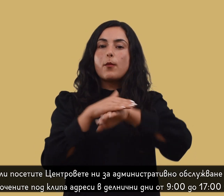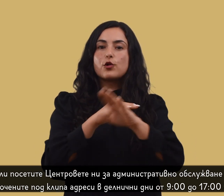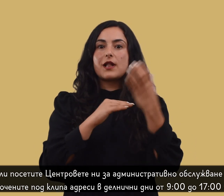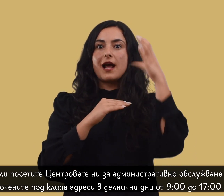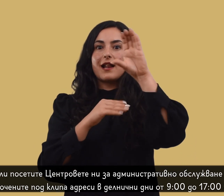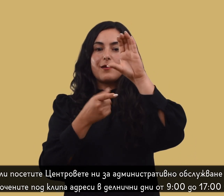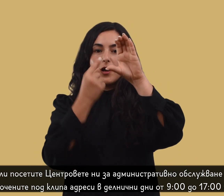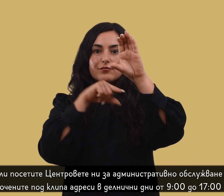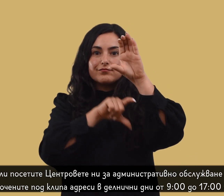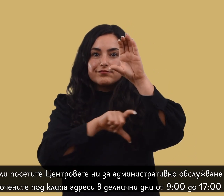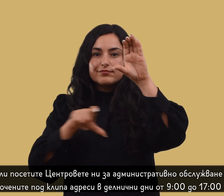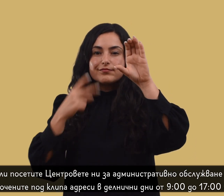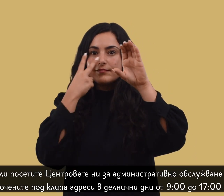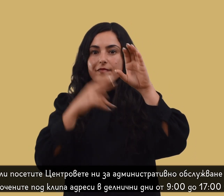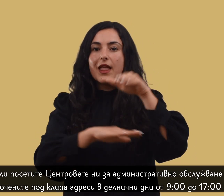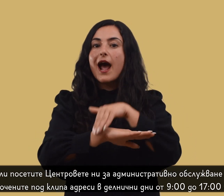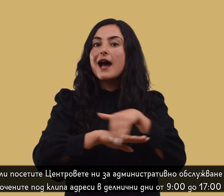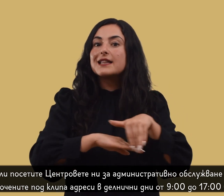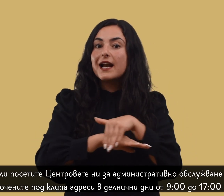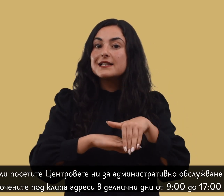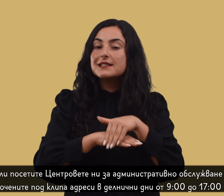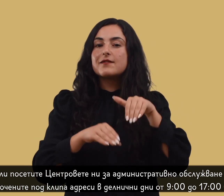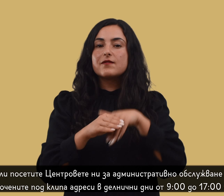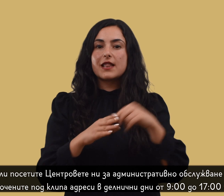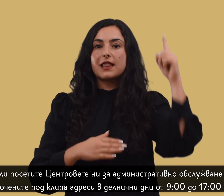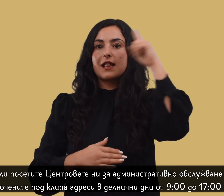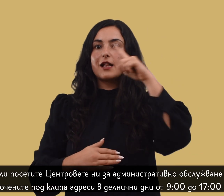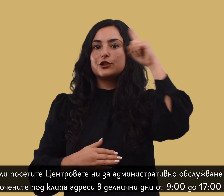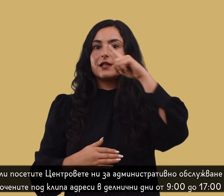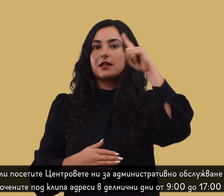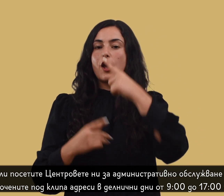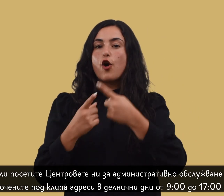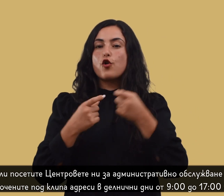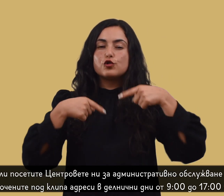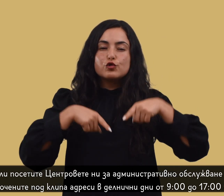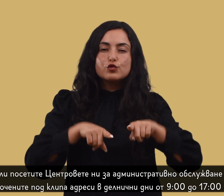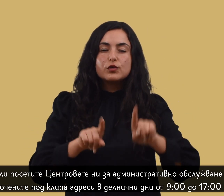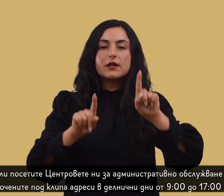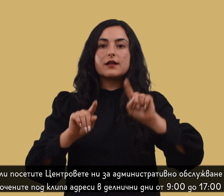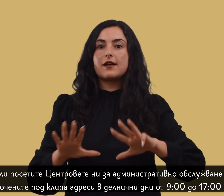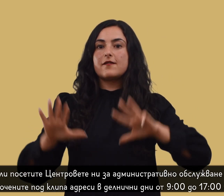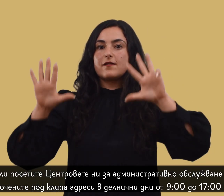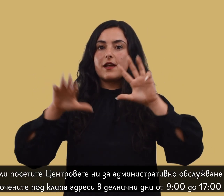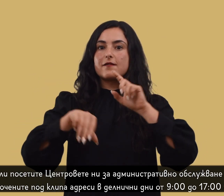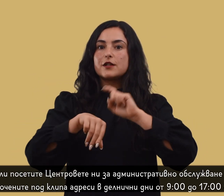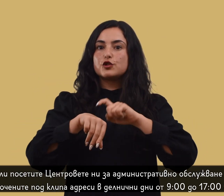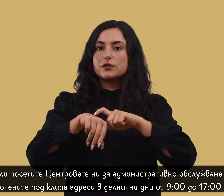клипа адреси в делнични дни от 9:00 часа